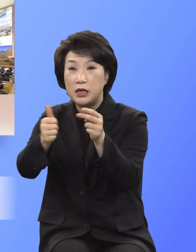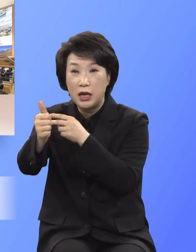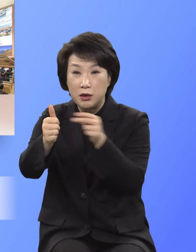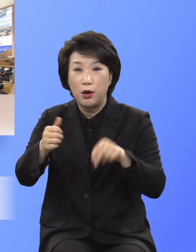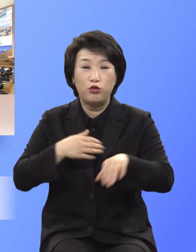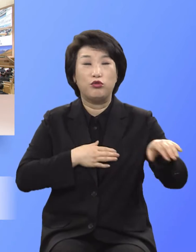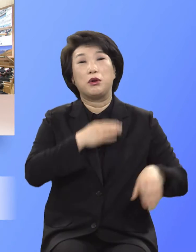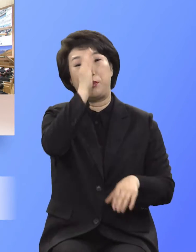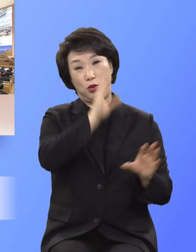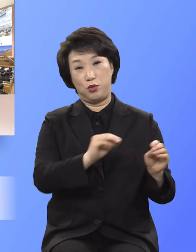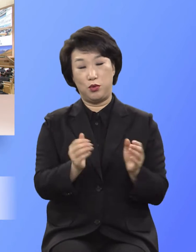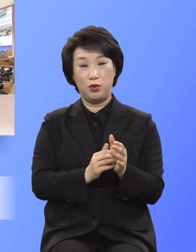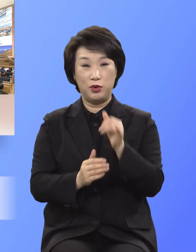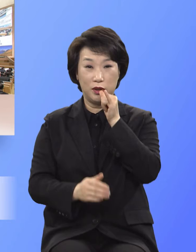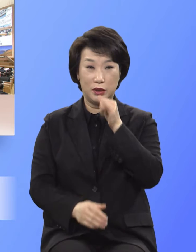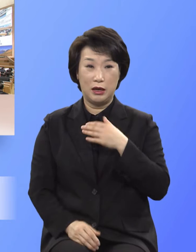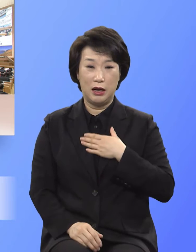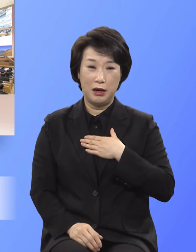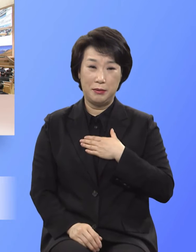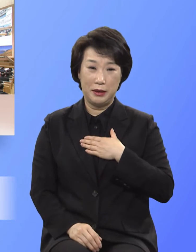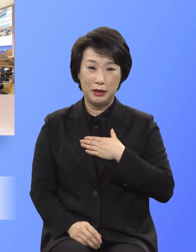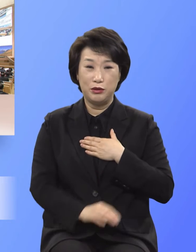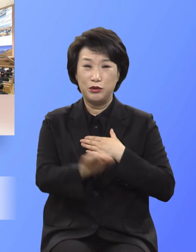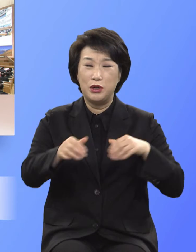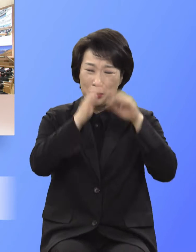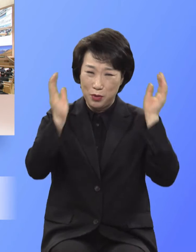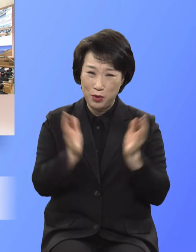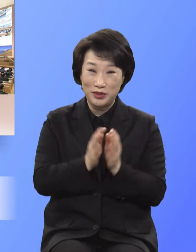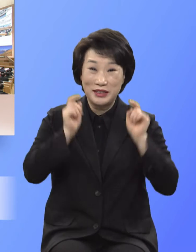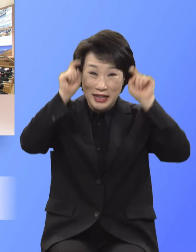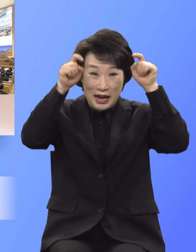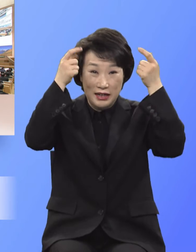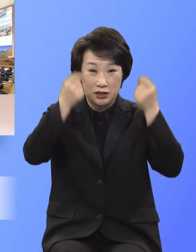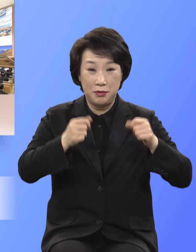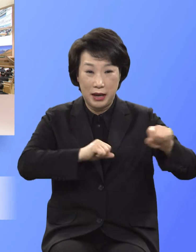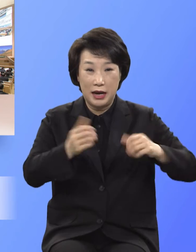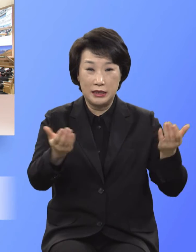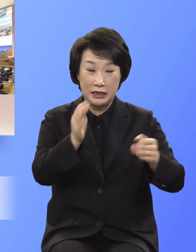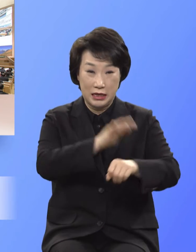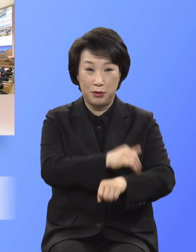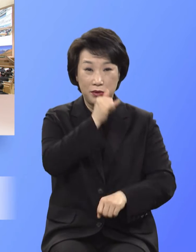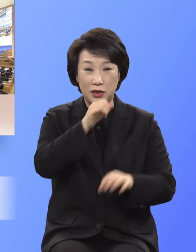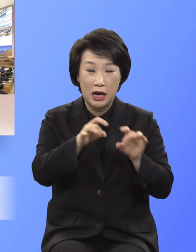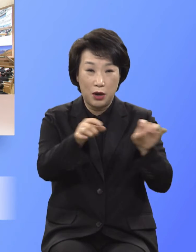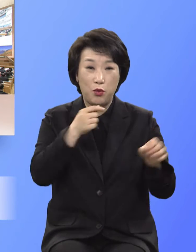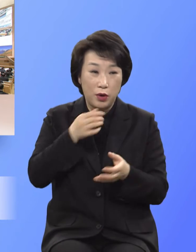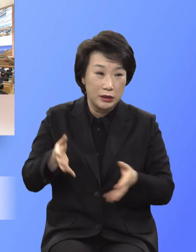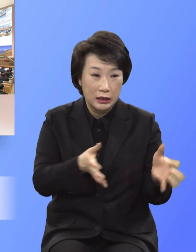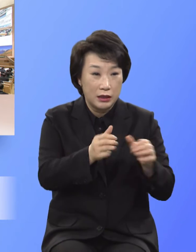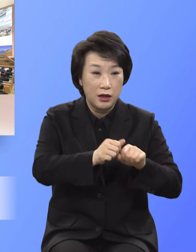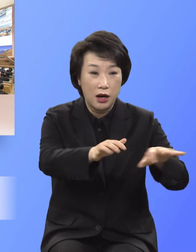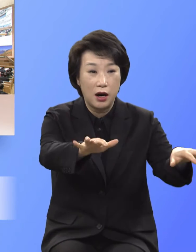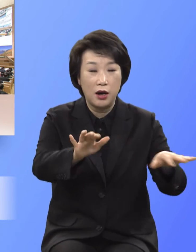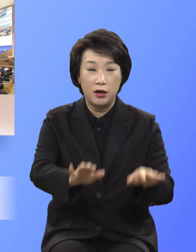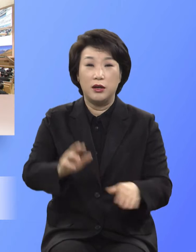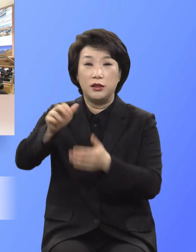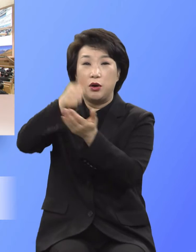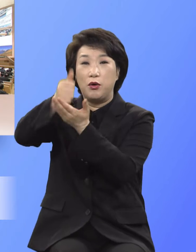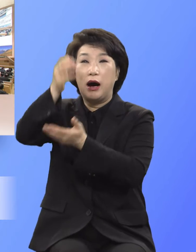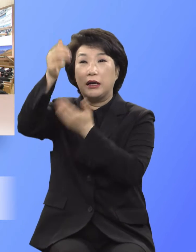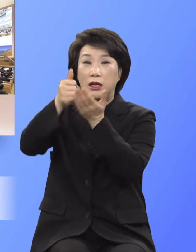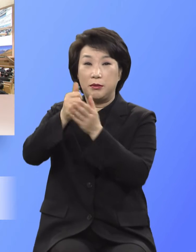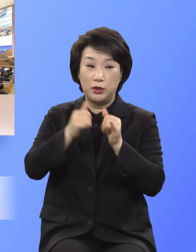채찍에 맞음으로 우리가 나음을 입었도다. 우리는 다 양 같아서 그를 행하여 각기 제 길로